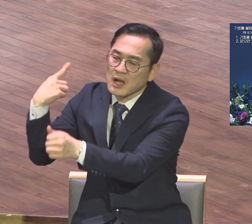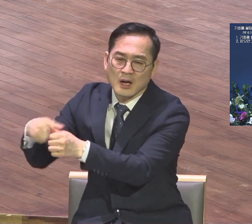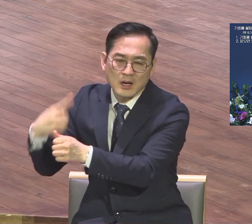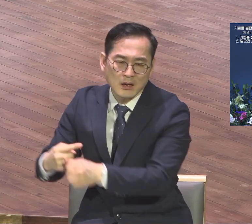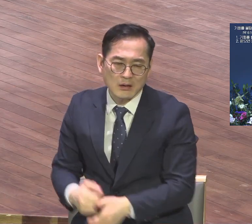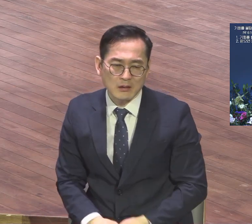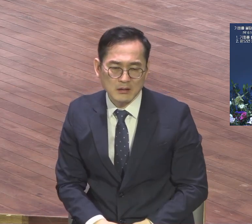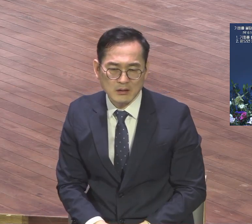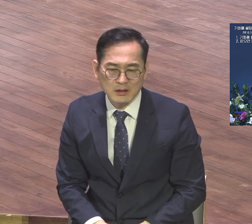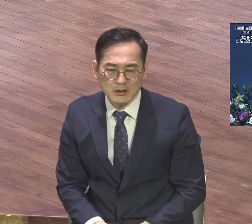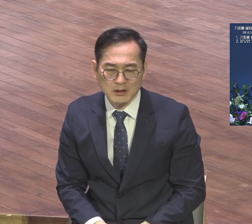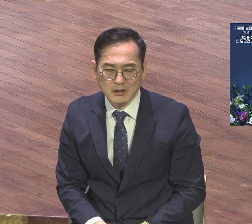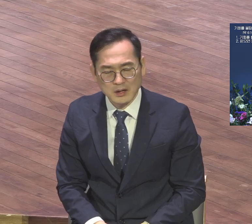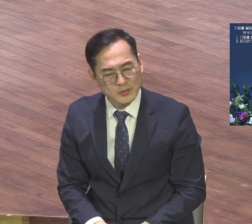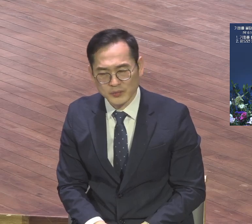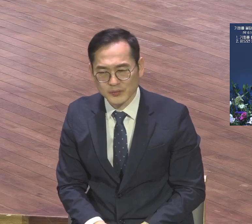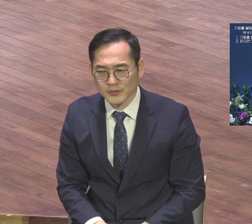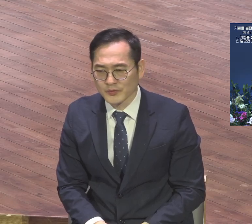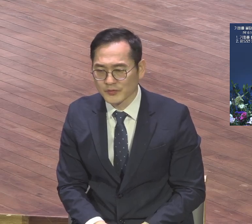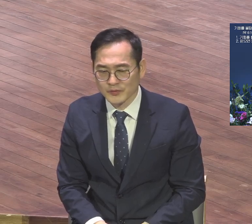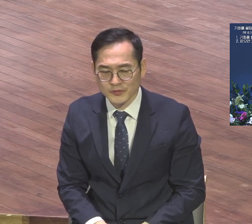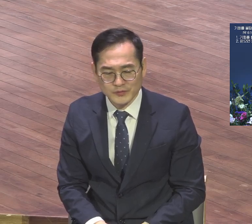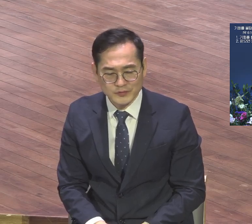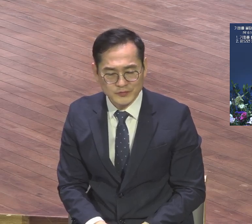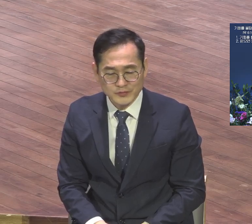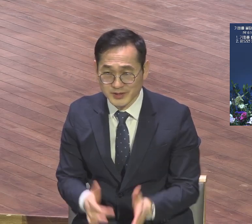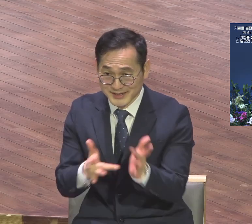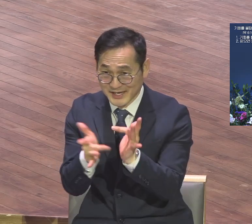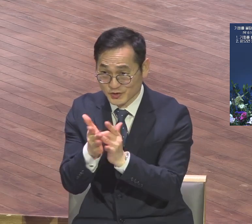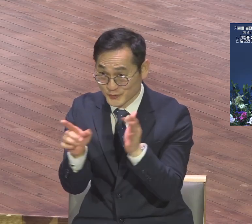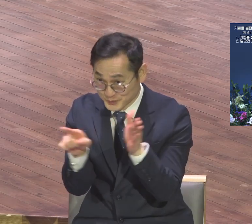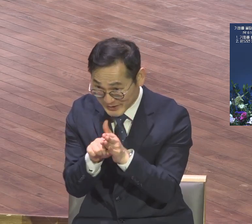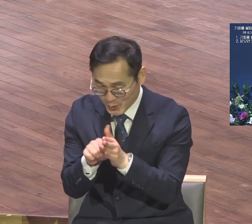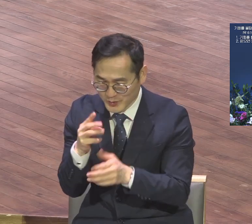전략이지요. 그래서 예수 믿은 지 3, 4, 5년